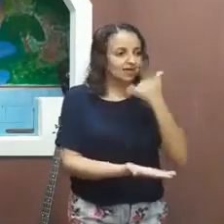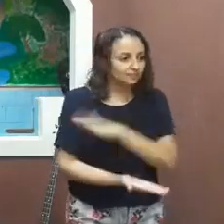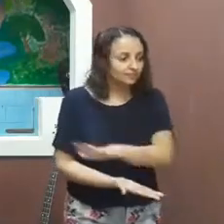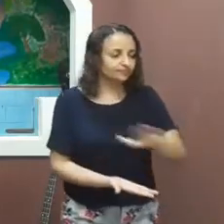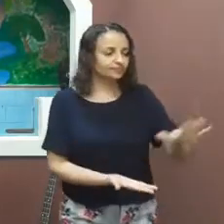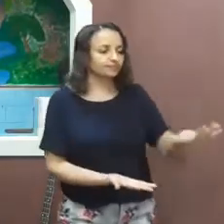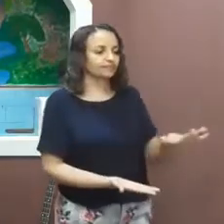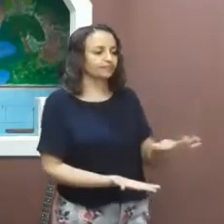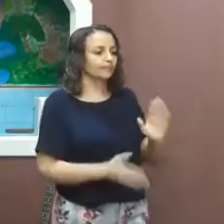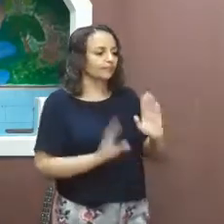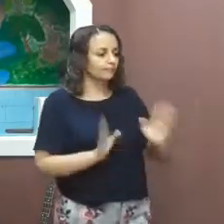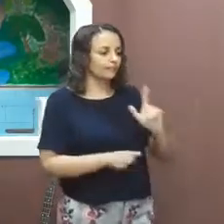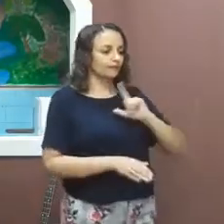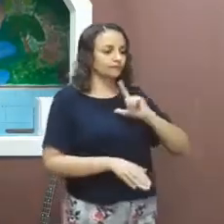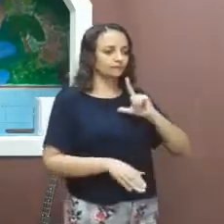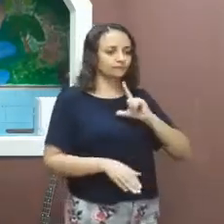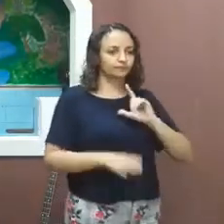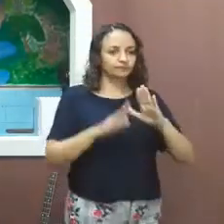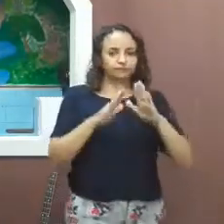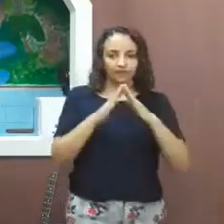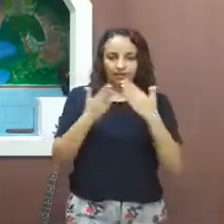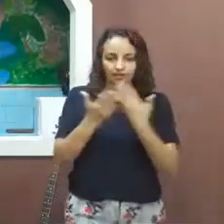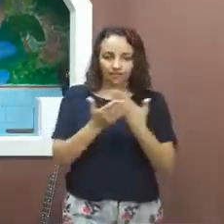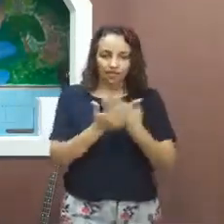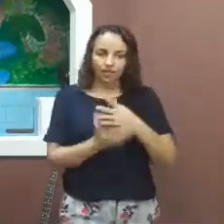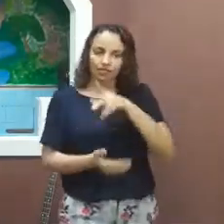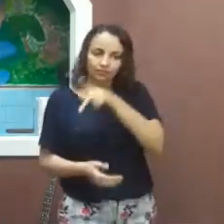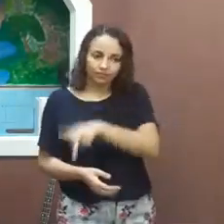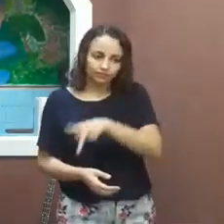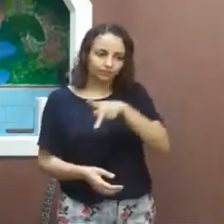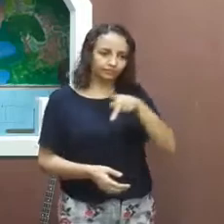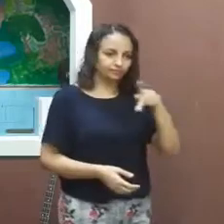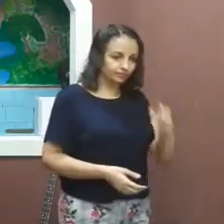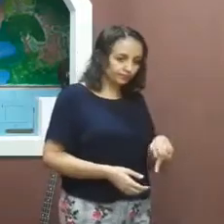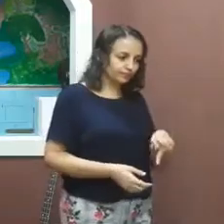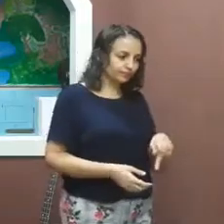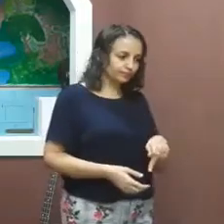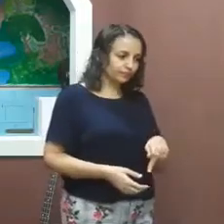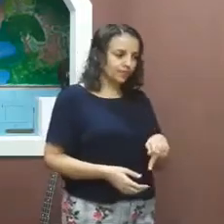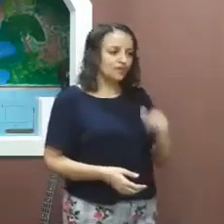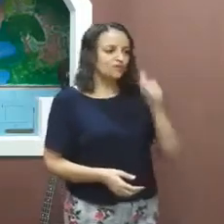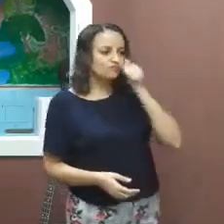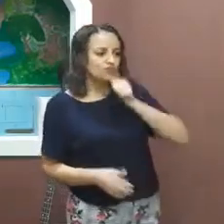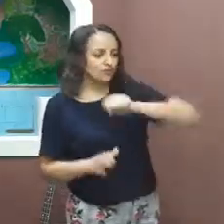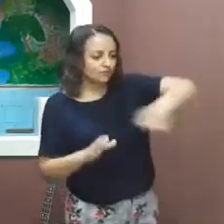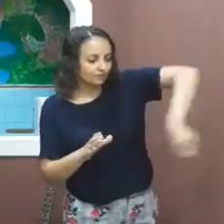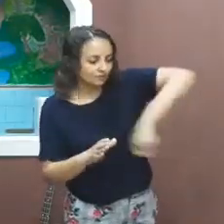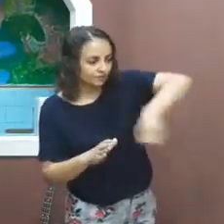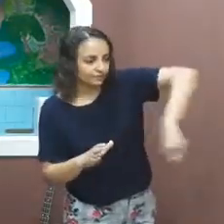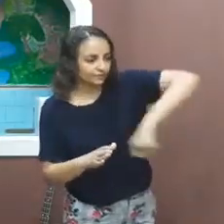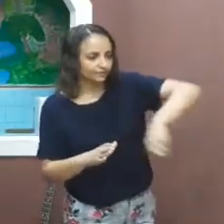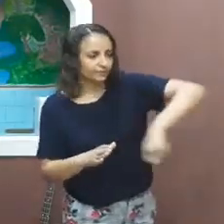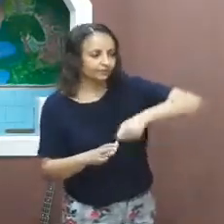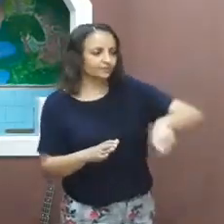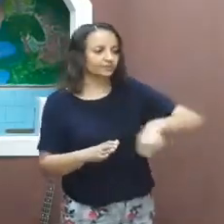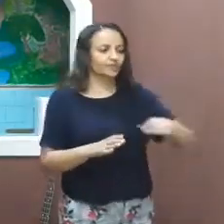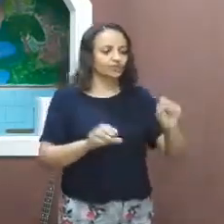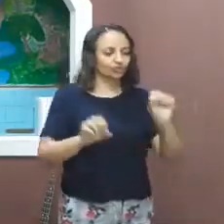o que, não sei o que. Na escola hoje tem o professor, tem o inspetor, tem merendeira, tem pessoas que